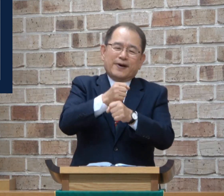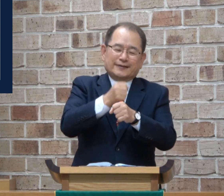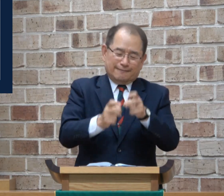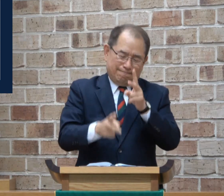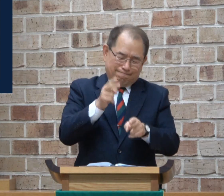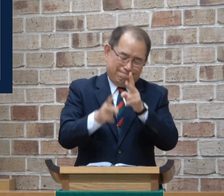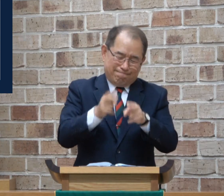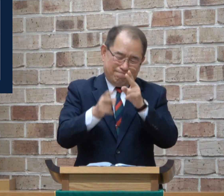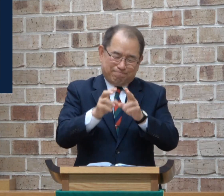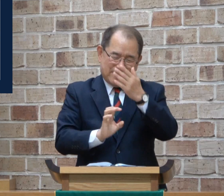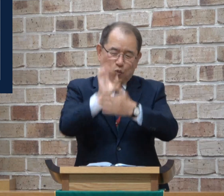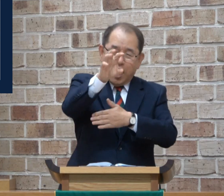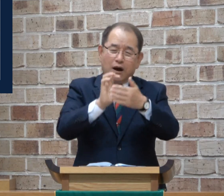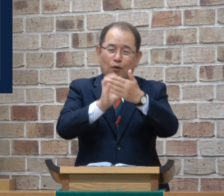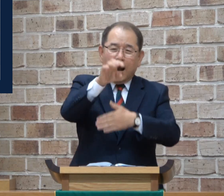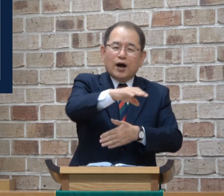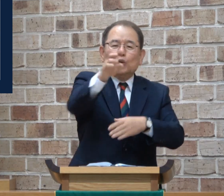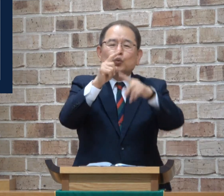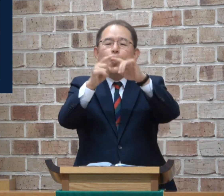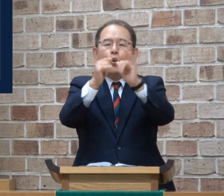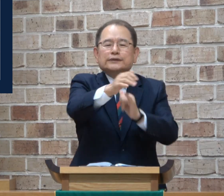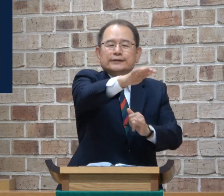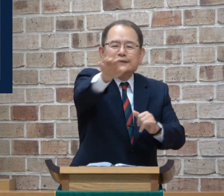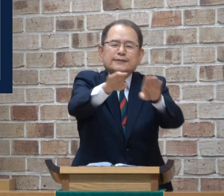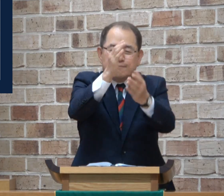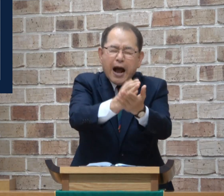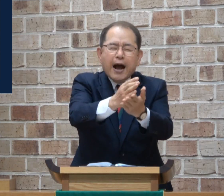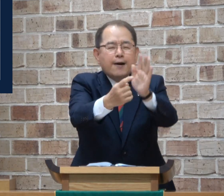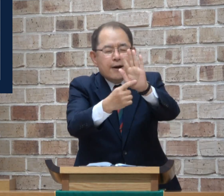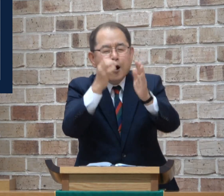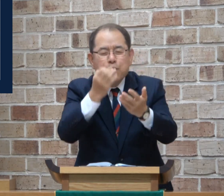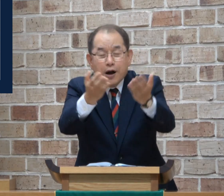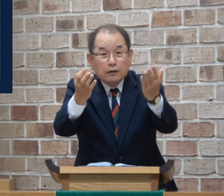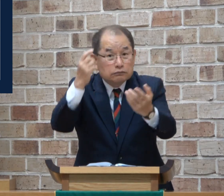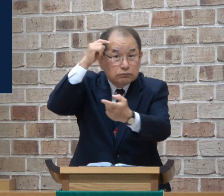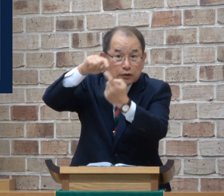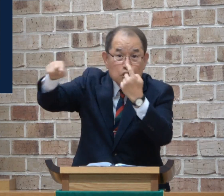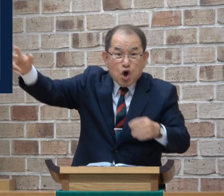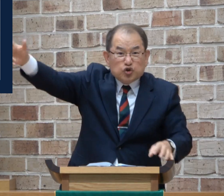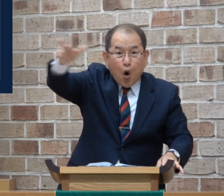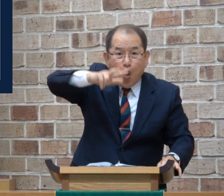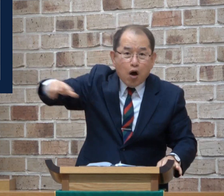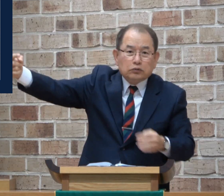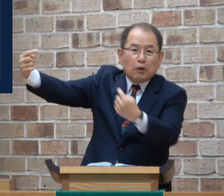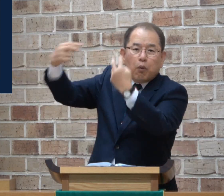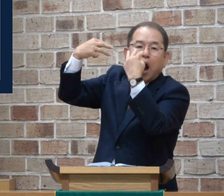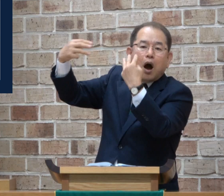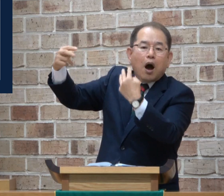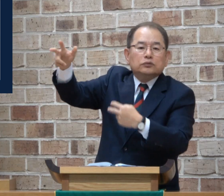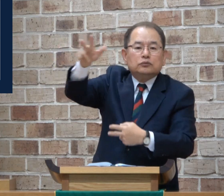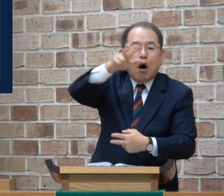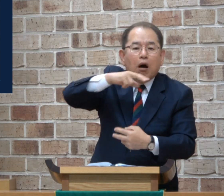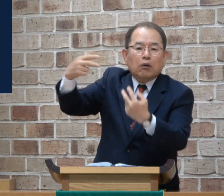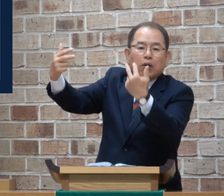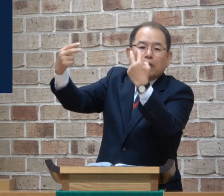유튜브에 설교 영상을 만들어 올렸습니다. 그랬더니 전국에서 많은 농아인들이 이 설교를 보게 되었습니다.